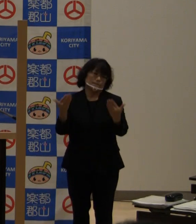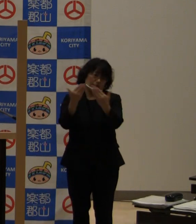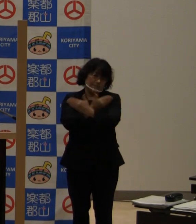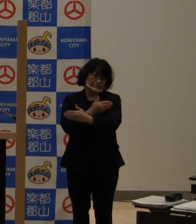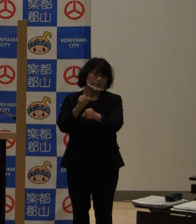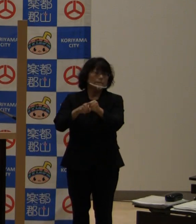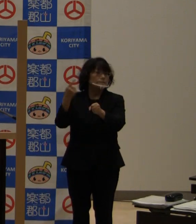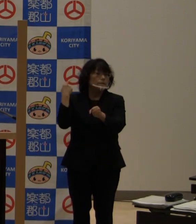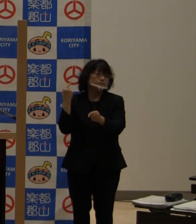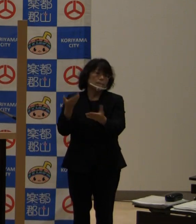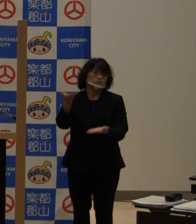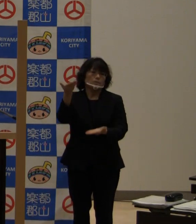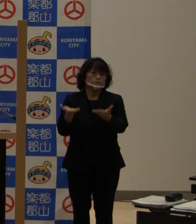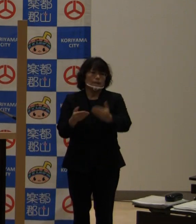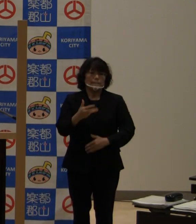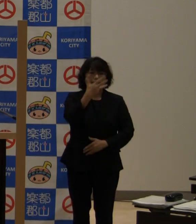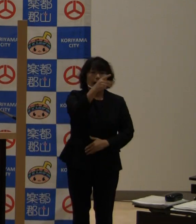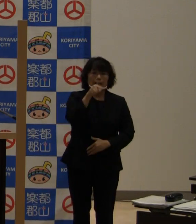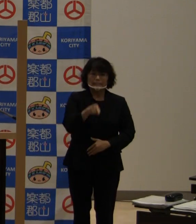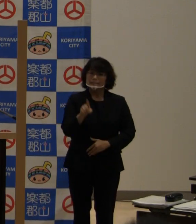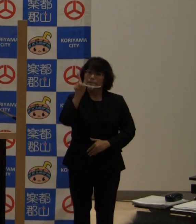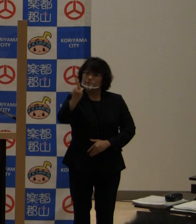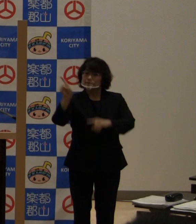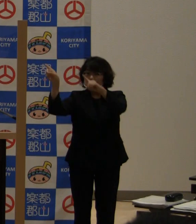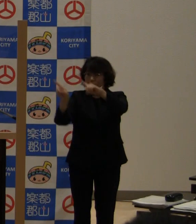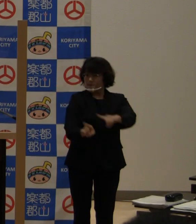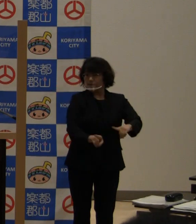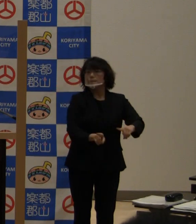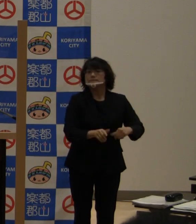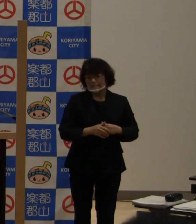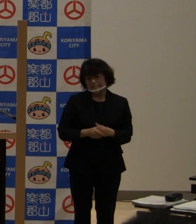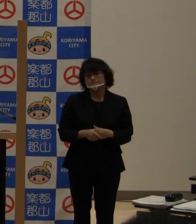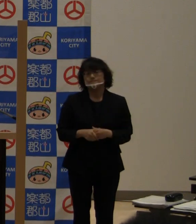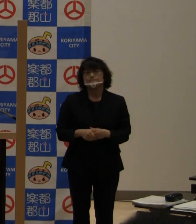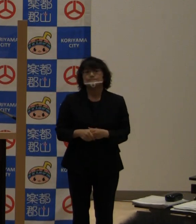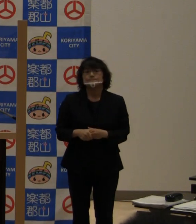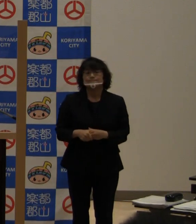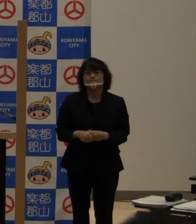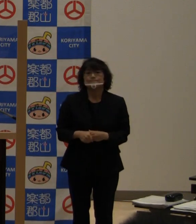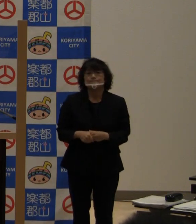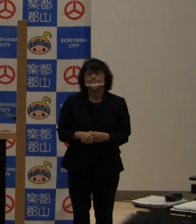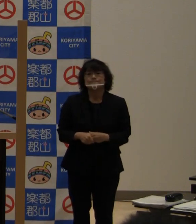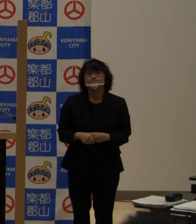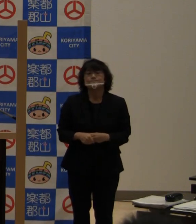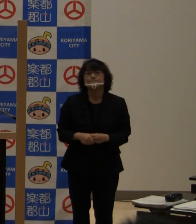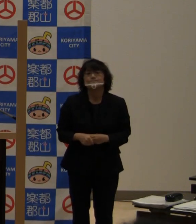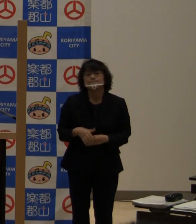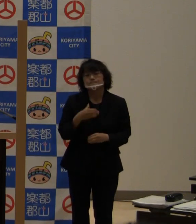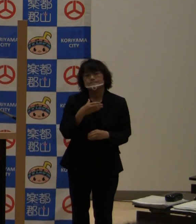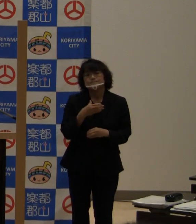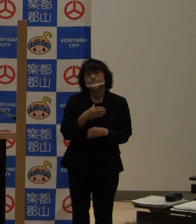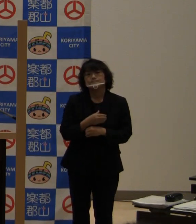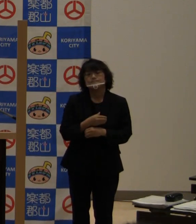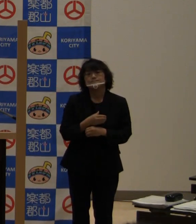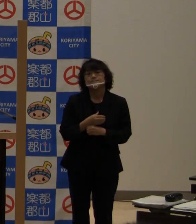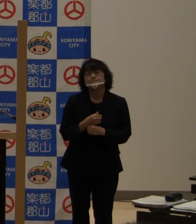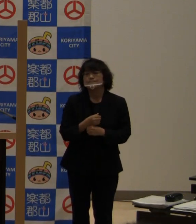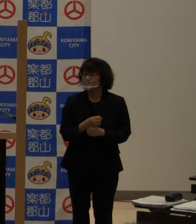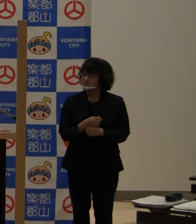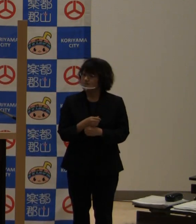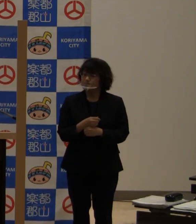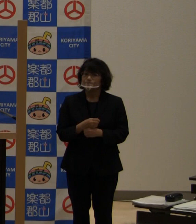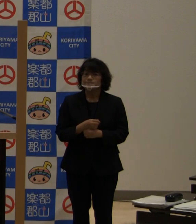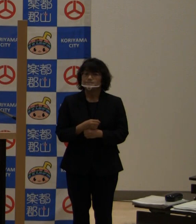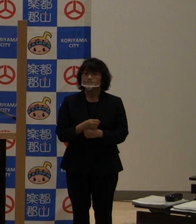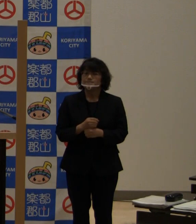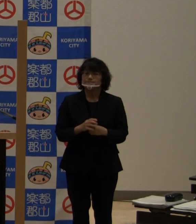べ 8.1% の減となります。いわき市、福島市まだ未発表でござい